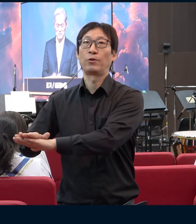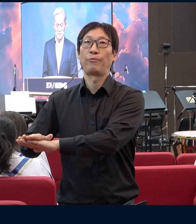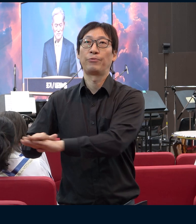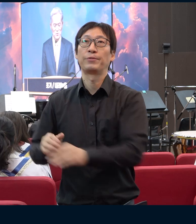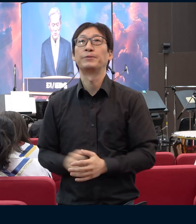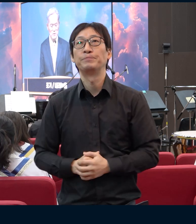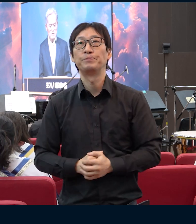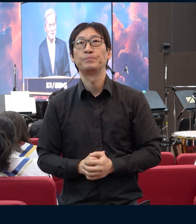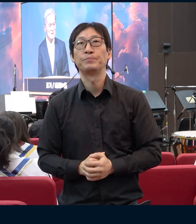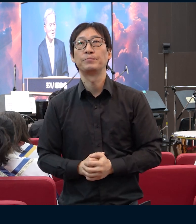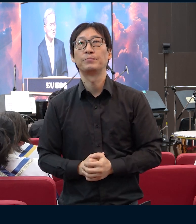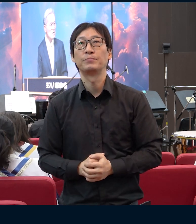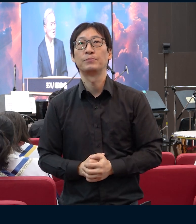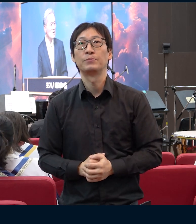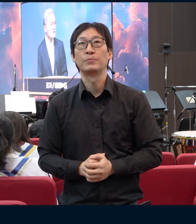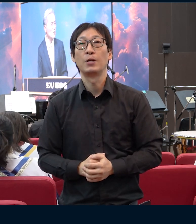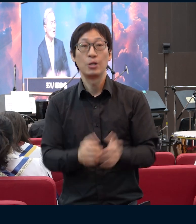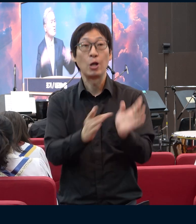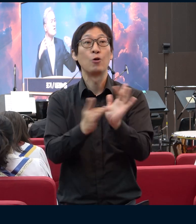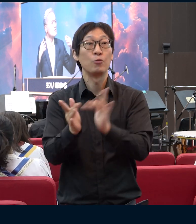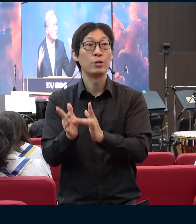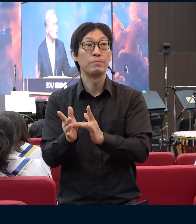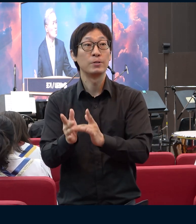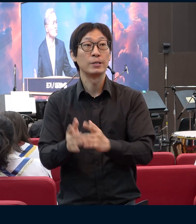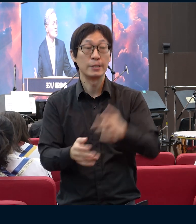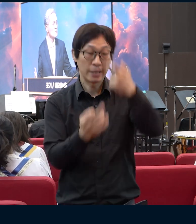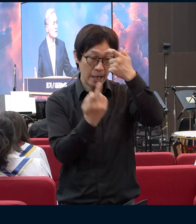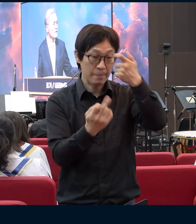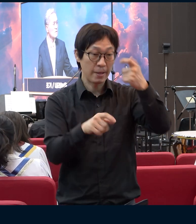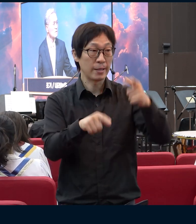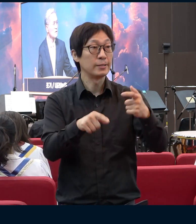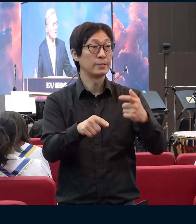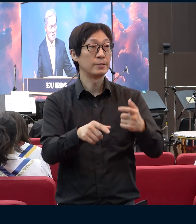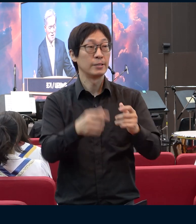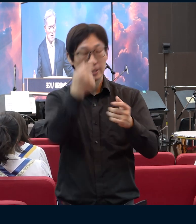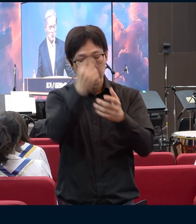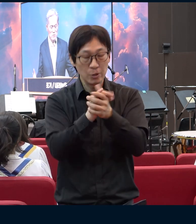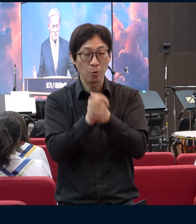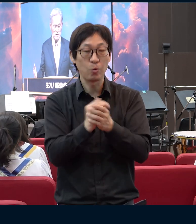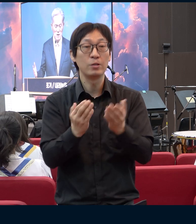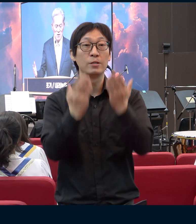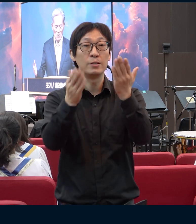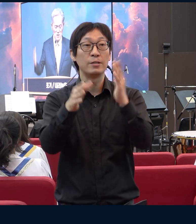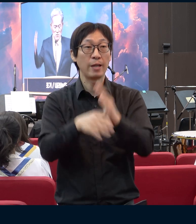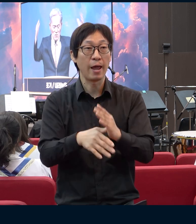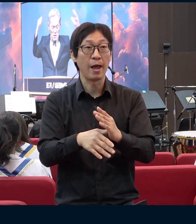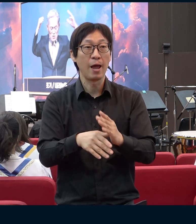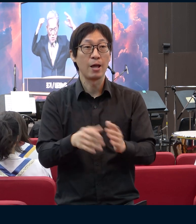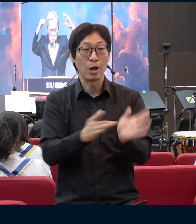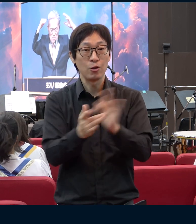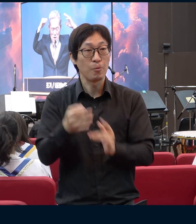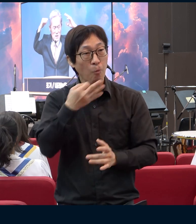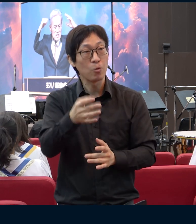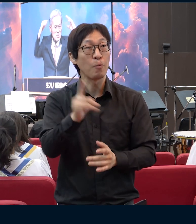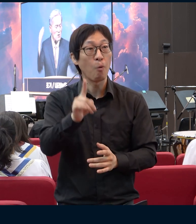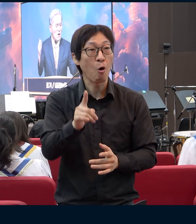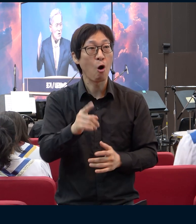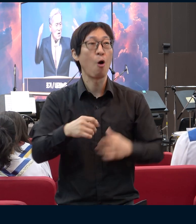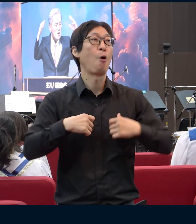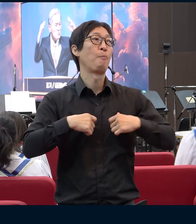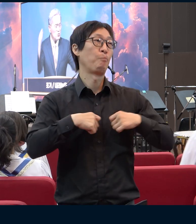내려놓음. 주님은 겟세마네에서 바로 그것을 보여주신 거예요. 예, 주님은 거기에서